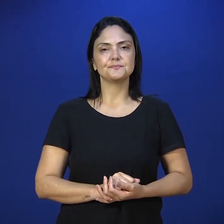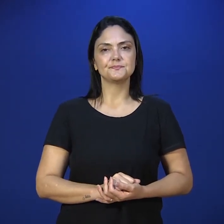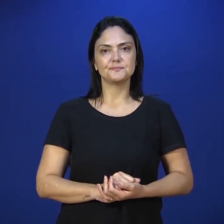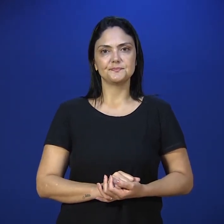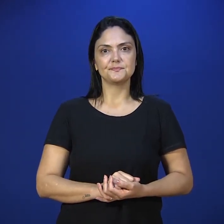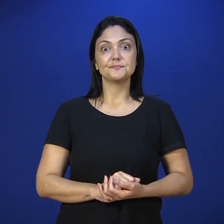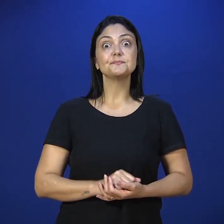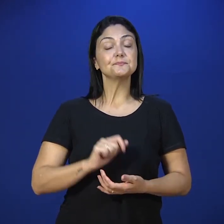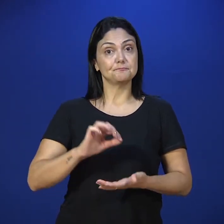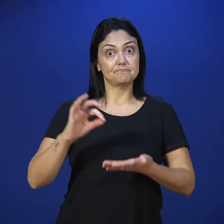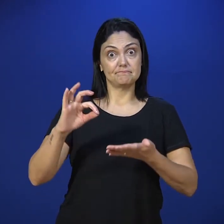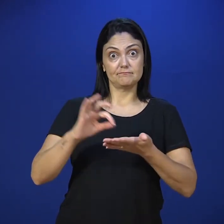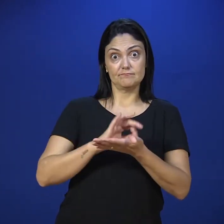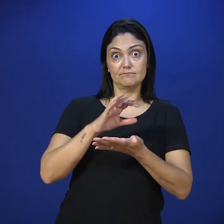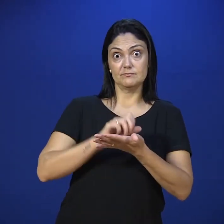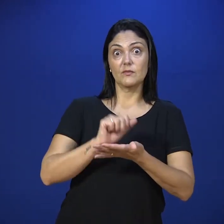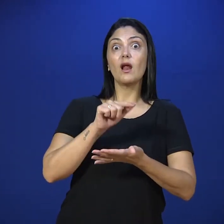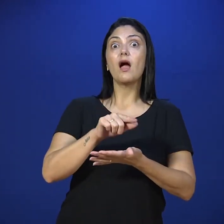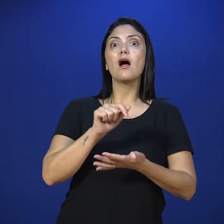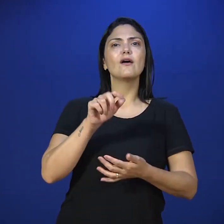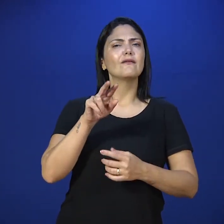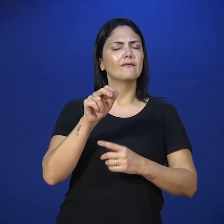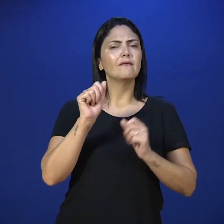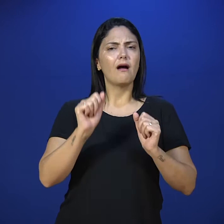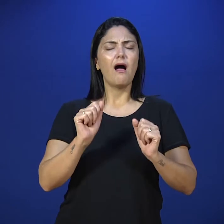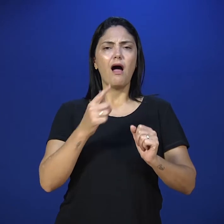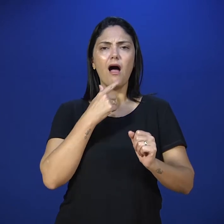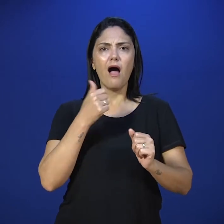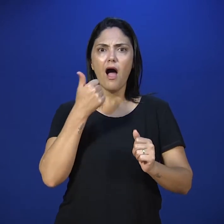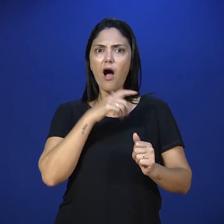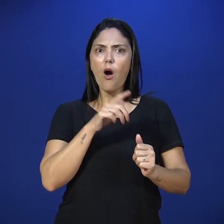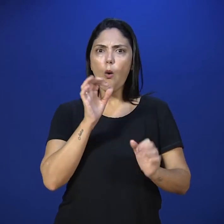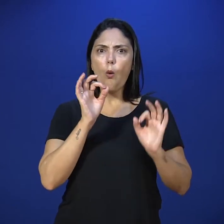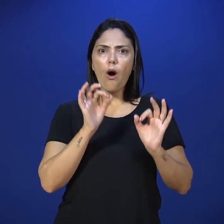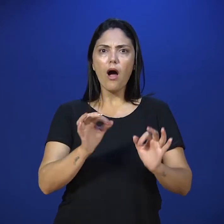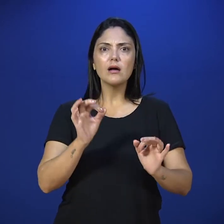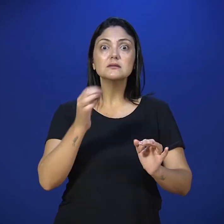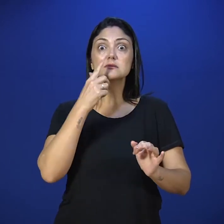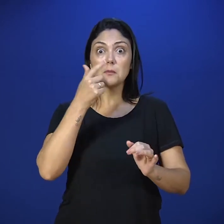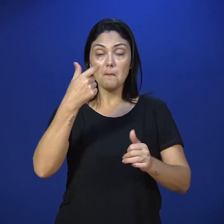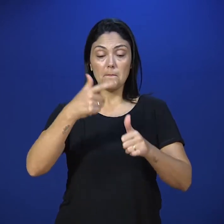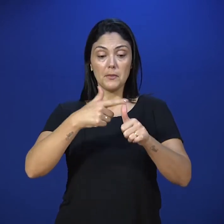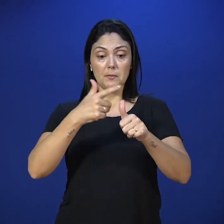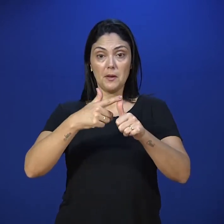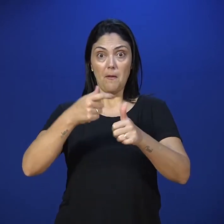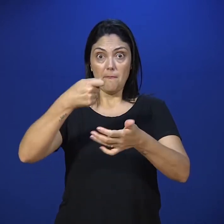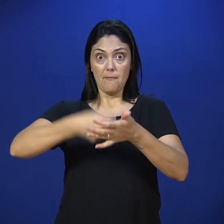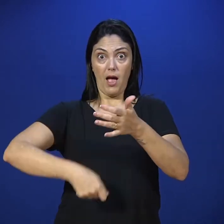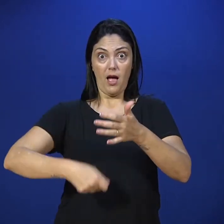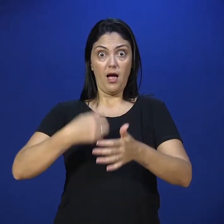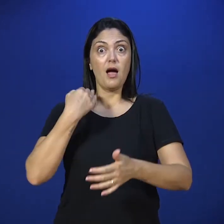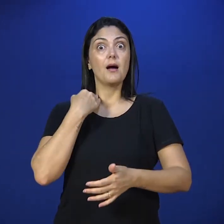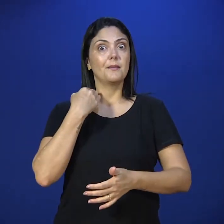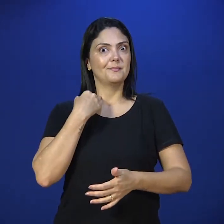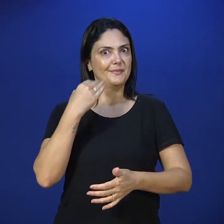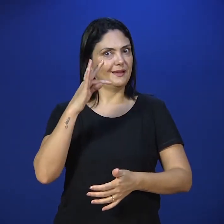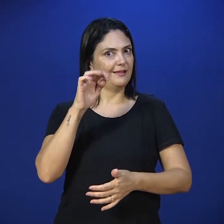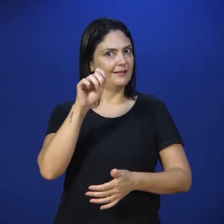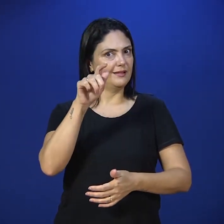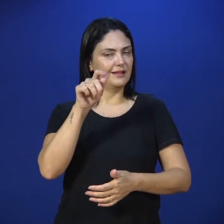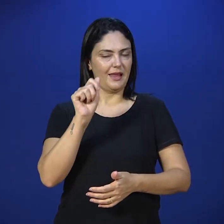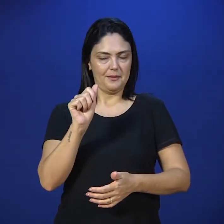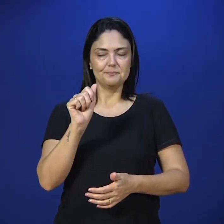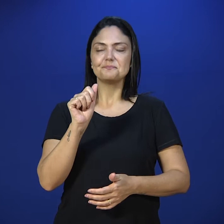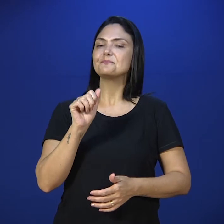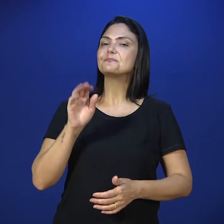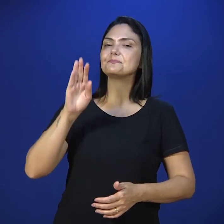1.1.2. A inscrição só será válida após a confirmação bancária do pagamento da taxa de inscrição. O